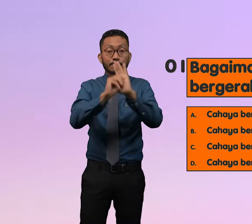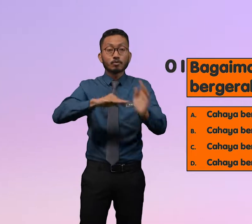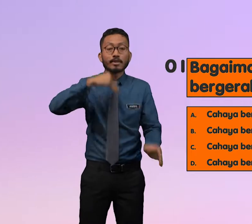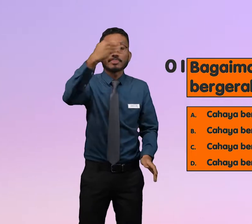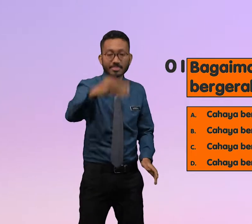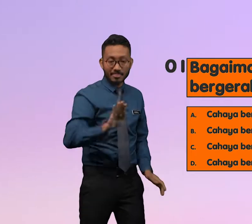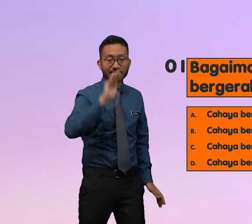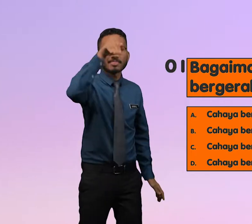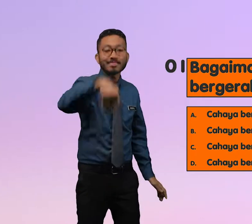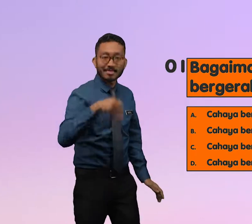membulat.